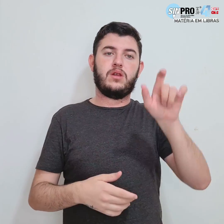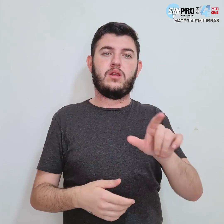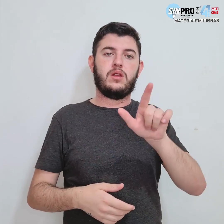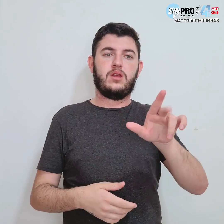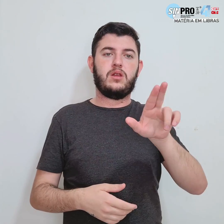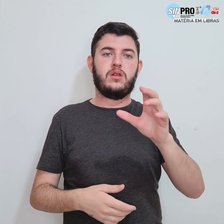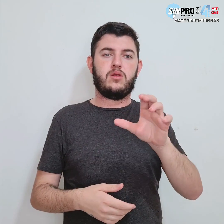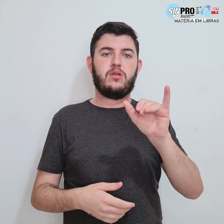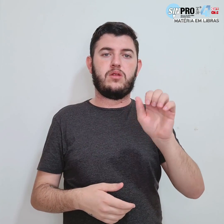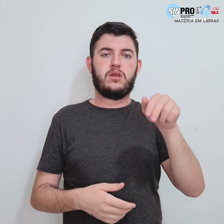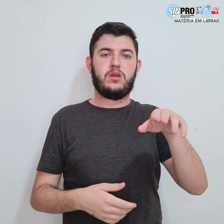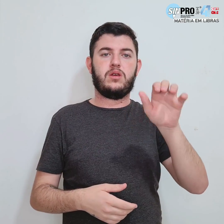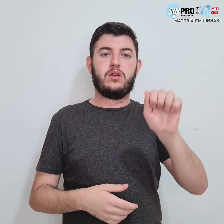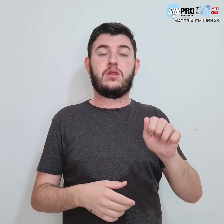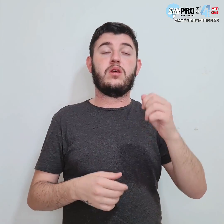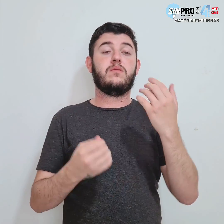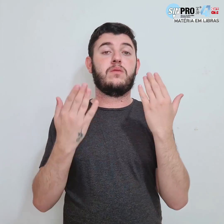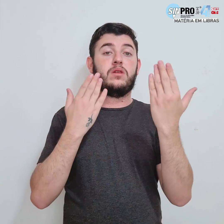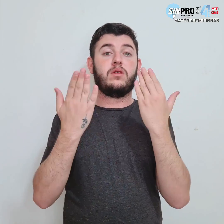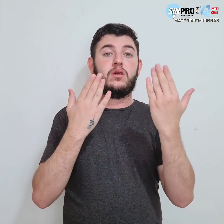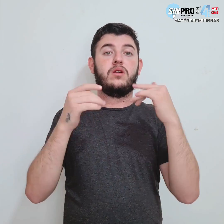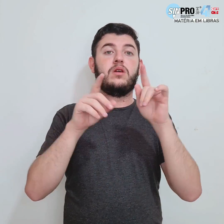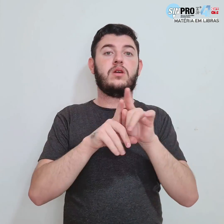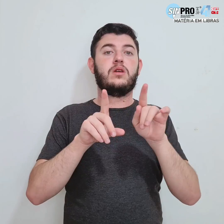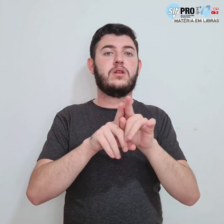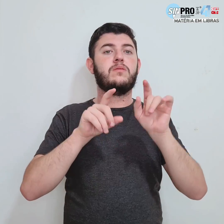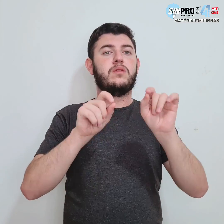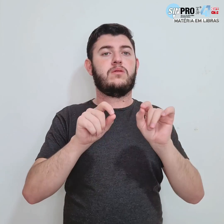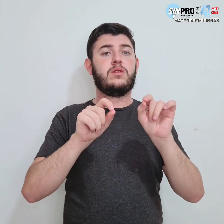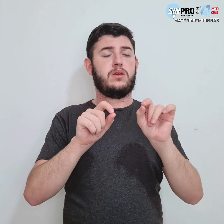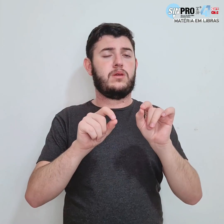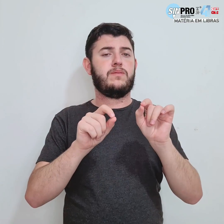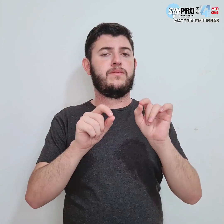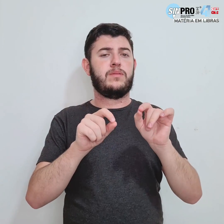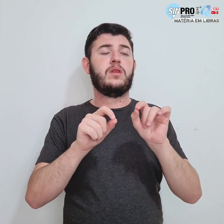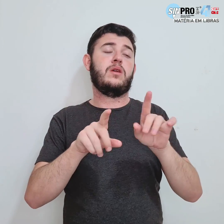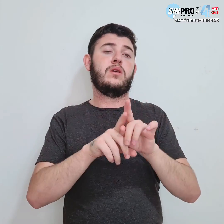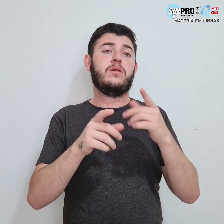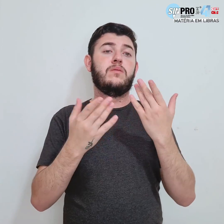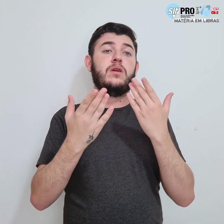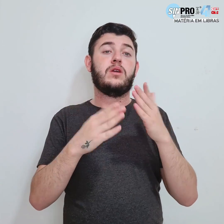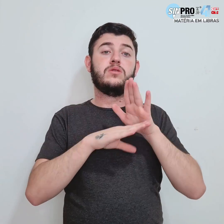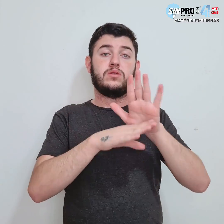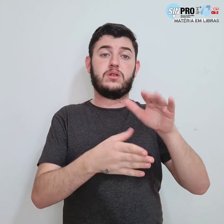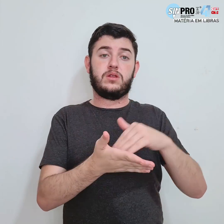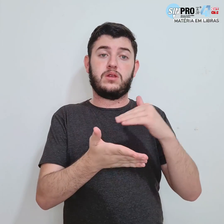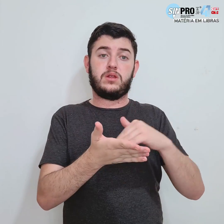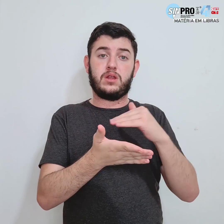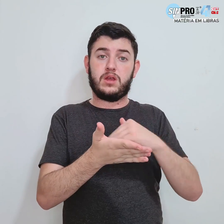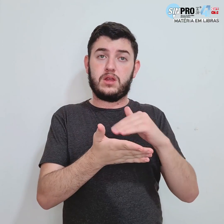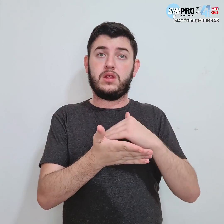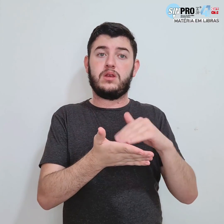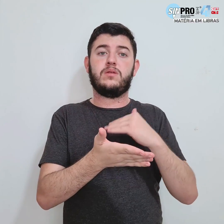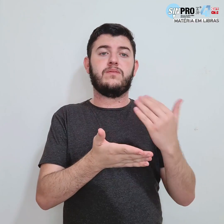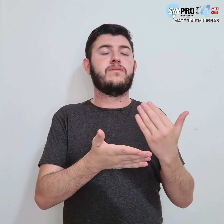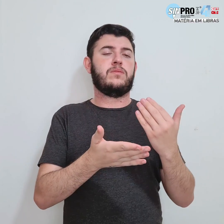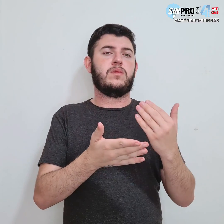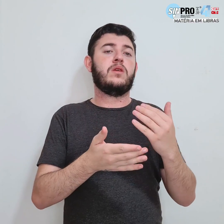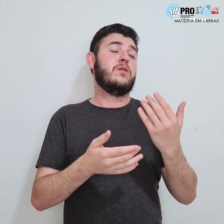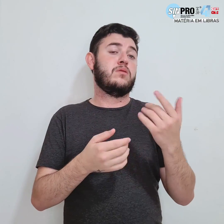Kozix, psicóloga e assessora da Secretaria para Assuntos de Saúde do Trabalhador, do Simpro-DF, explica que a escola é